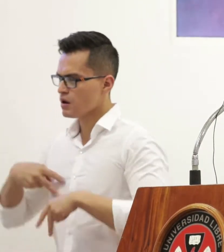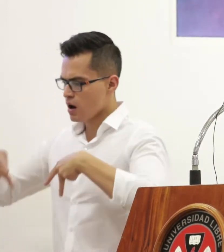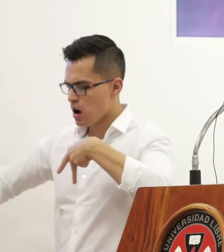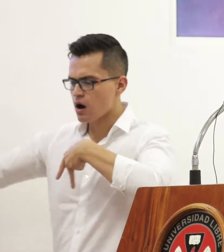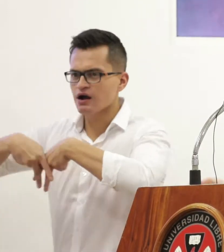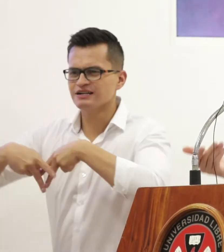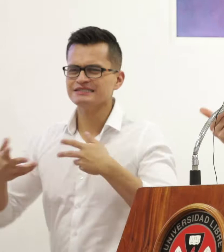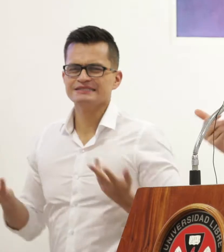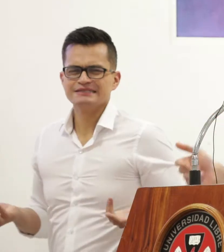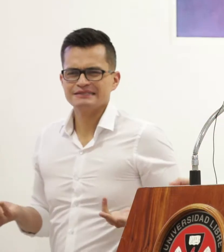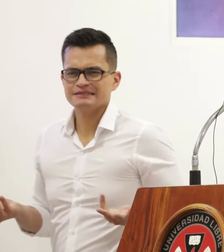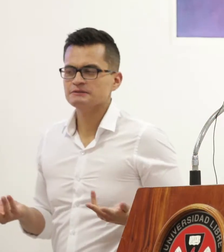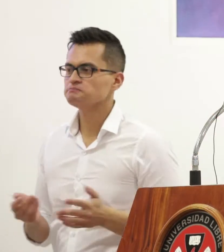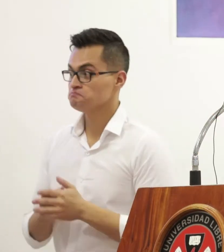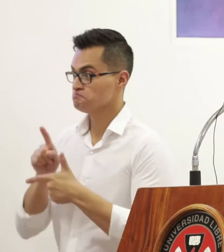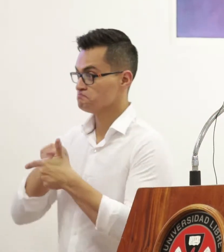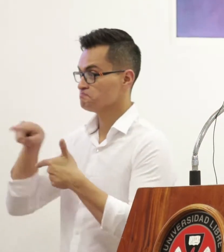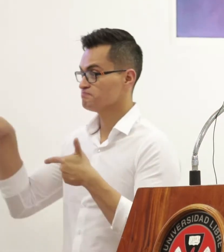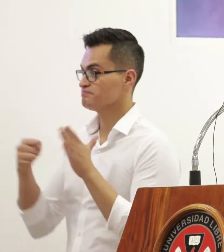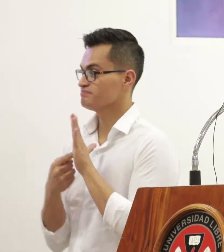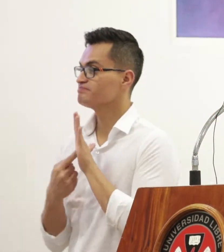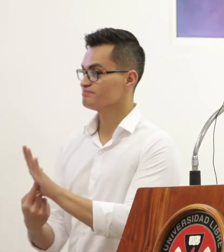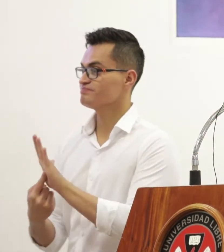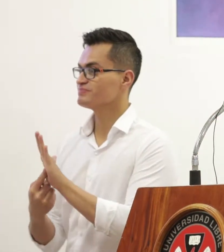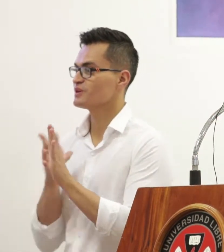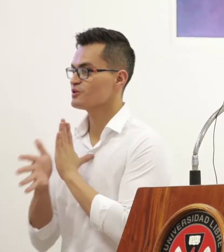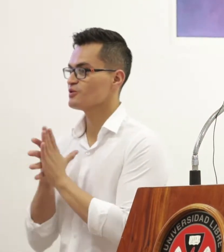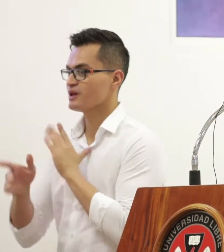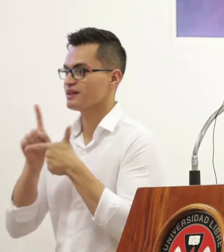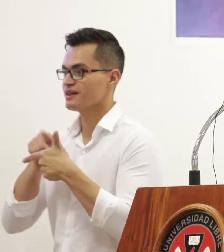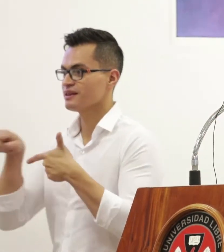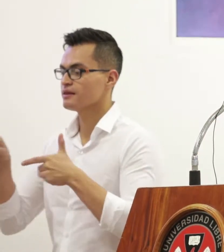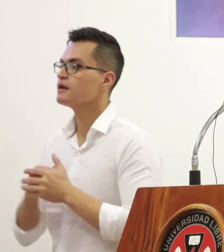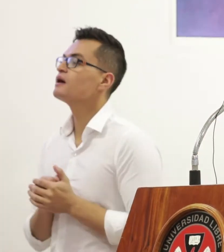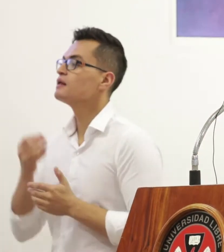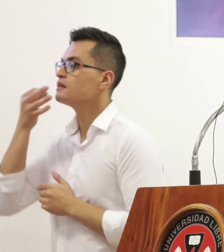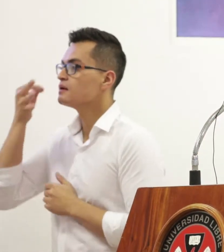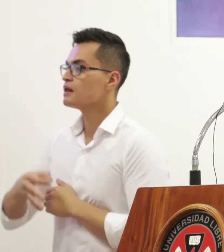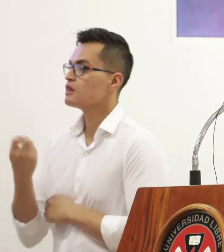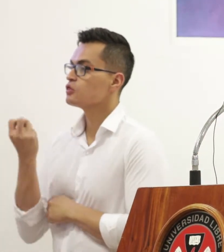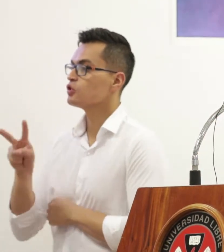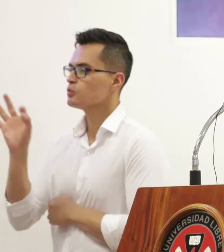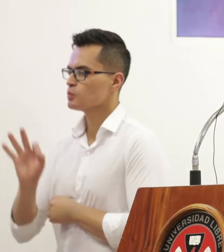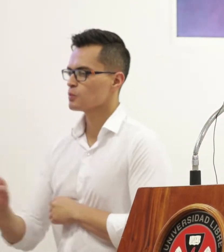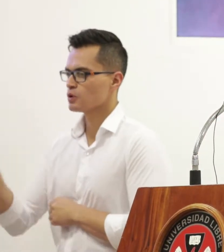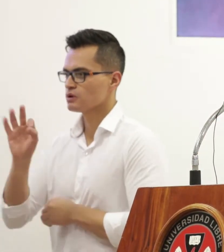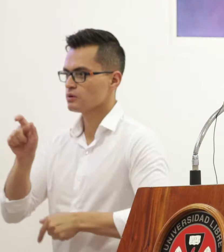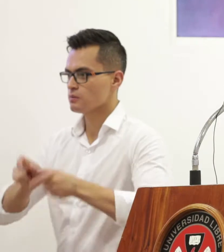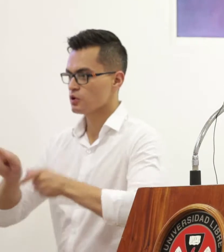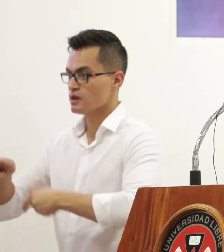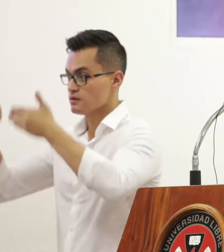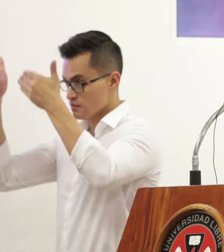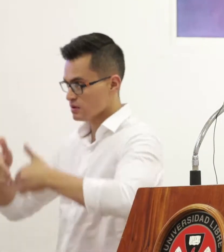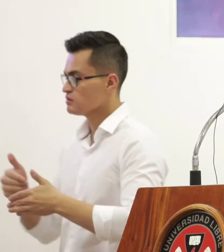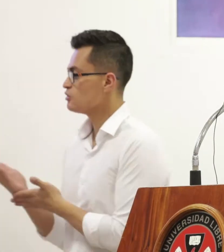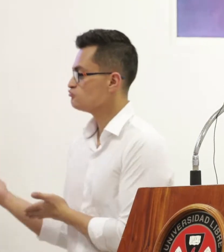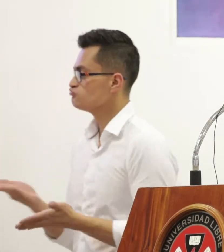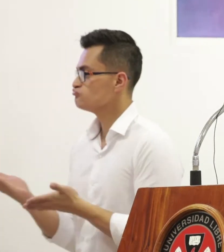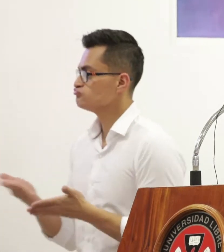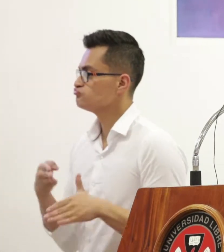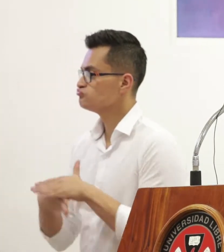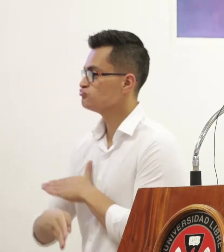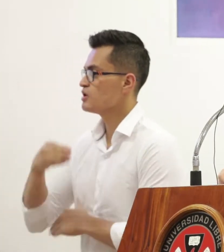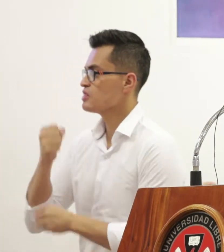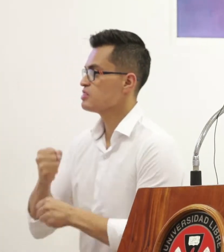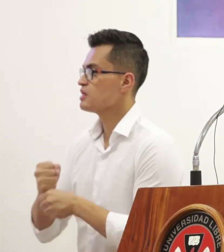Las estadísticas lo dicen todo. Solo empleamos el 12% de las personas con discapacidad y